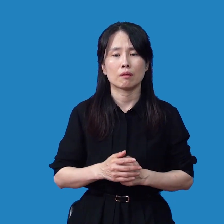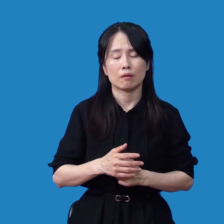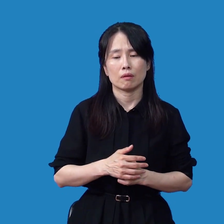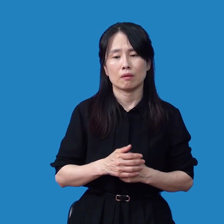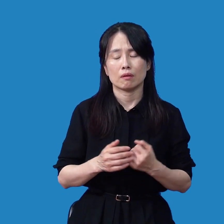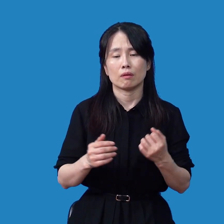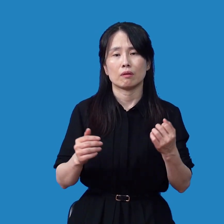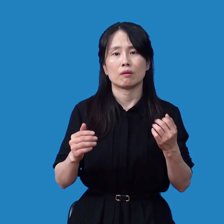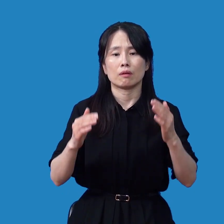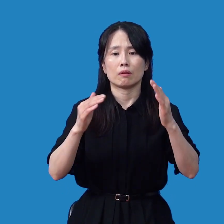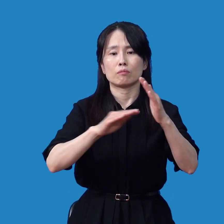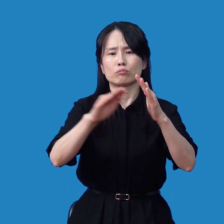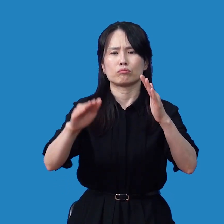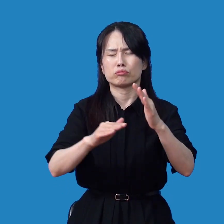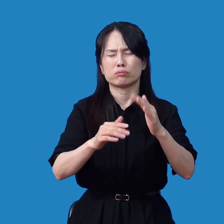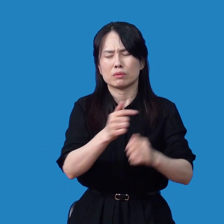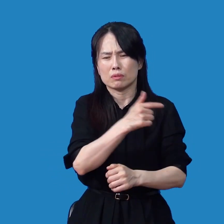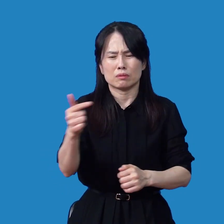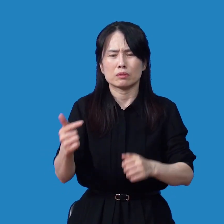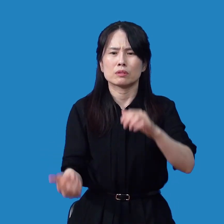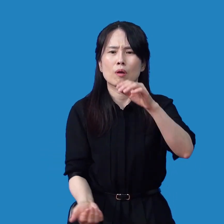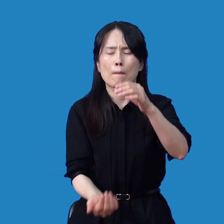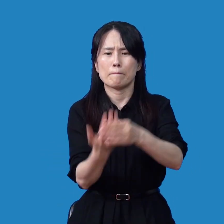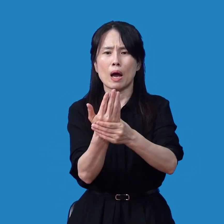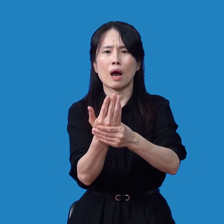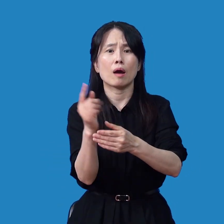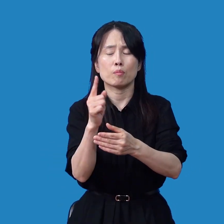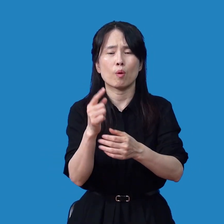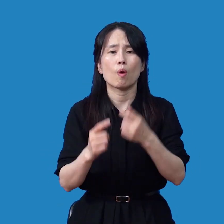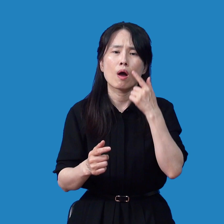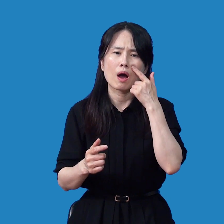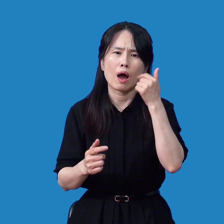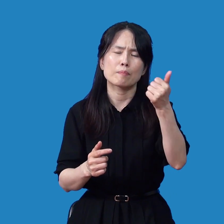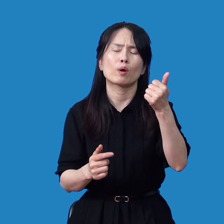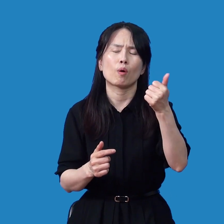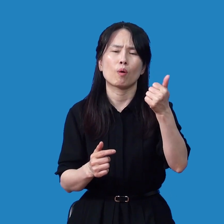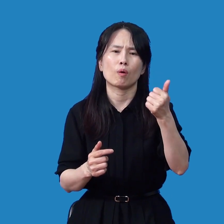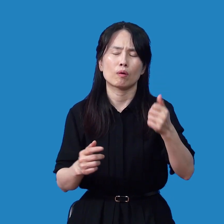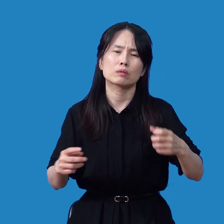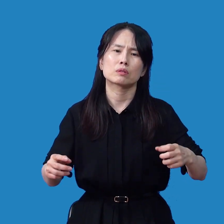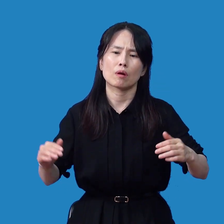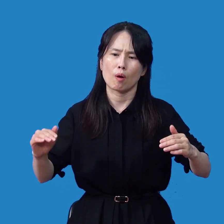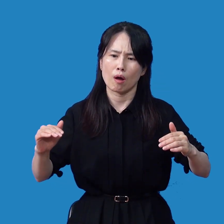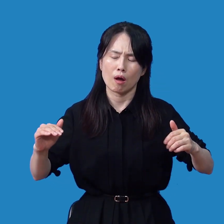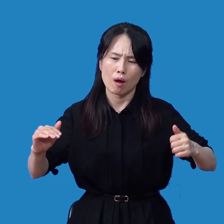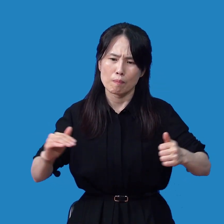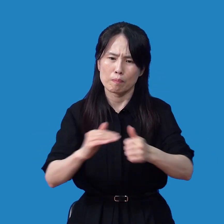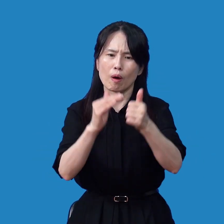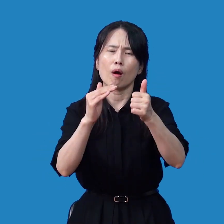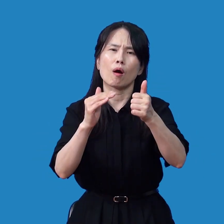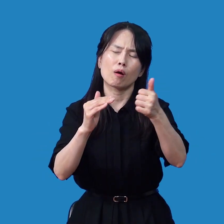시련이 닥쳤습니다. 아버지가 교통사고로 세상을 떠났습니다.